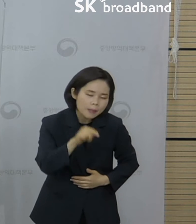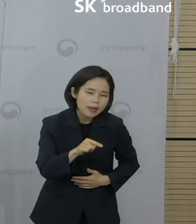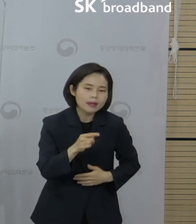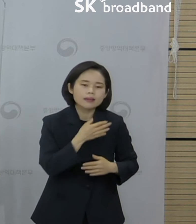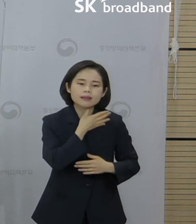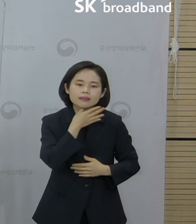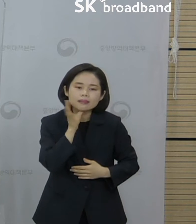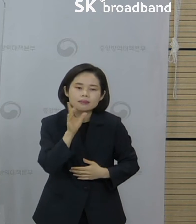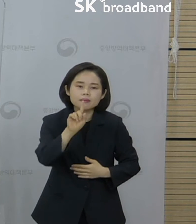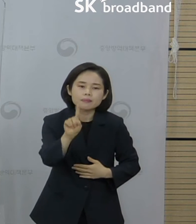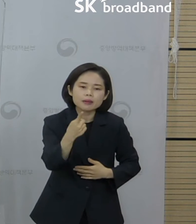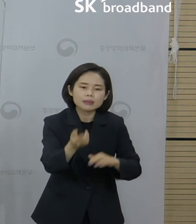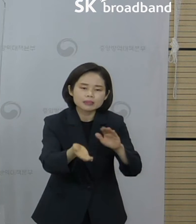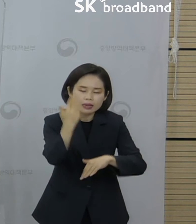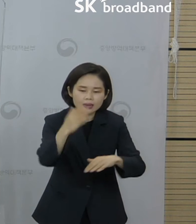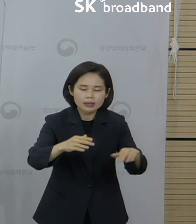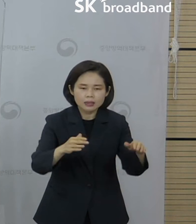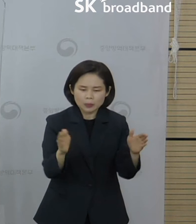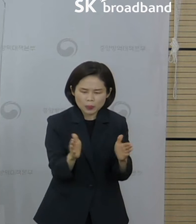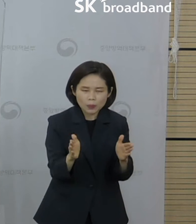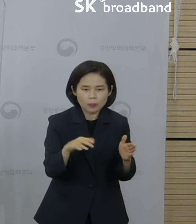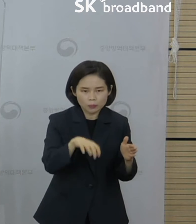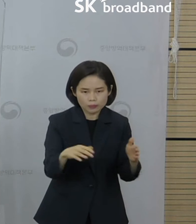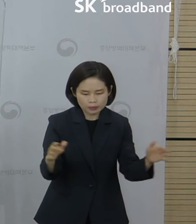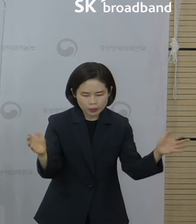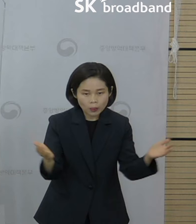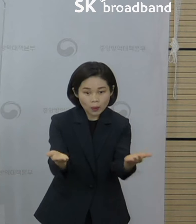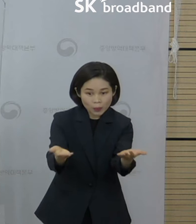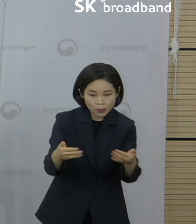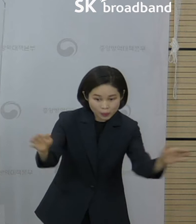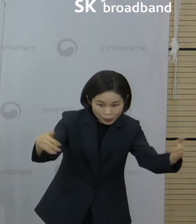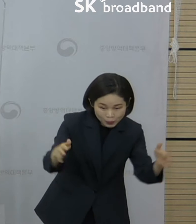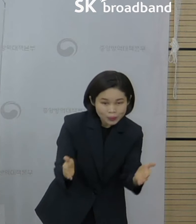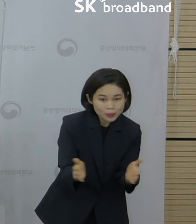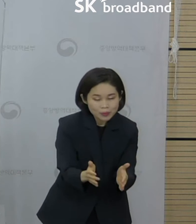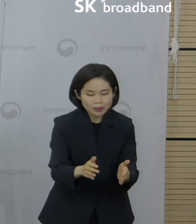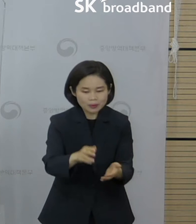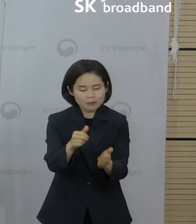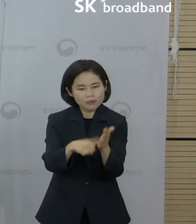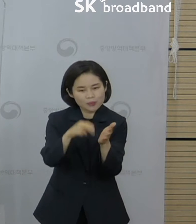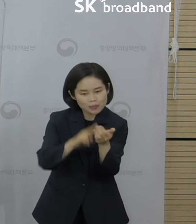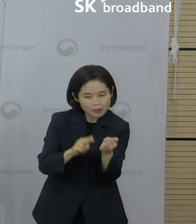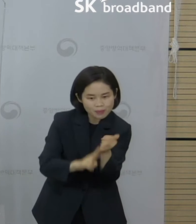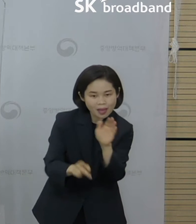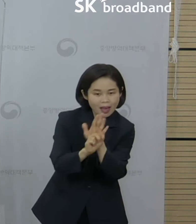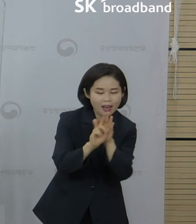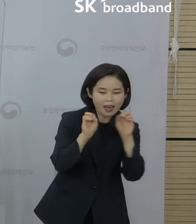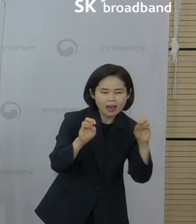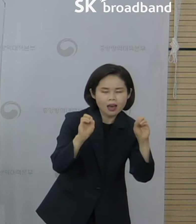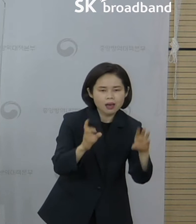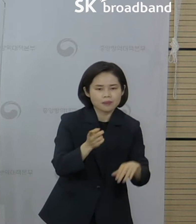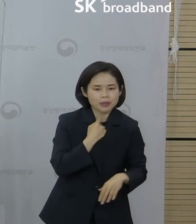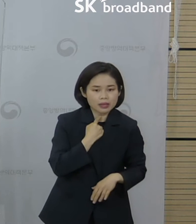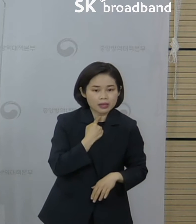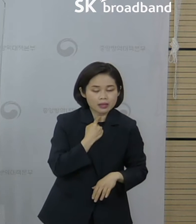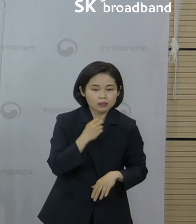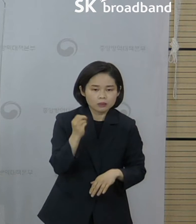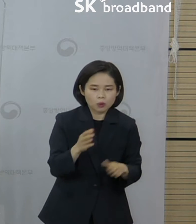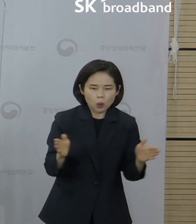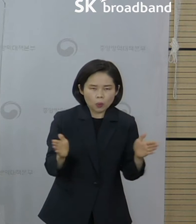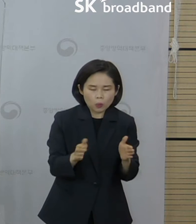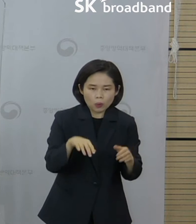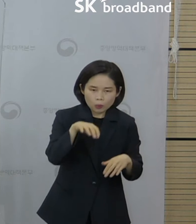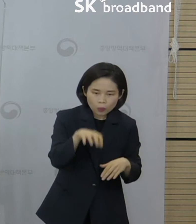명을 좁은 실내에 초청하여 물건을 판매하고 홍보한 사례, 또한 밀집된